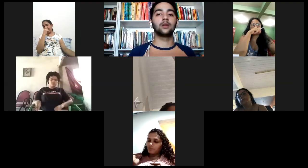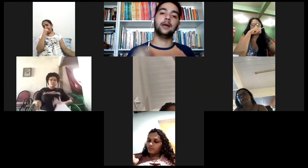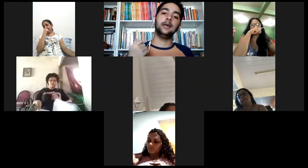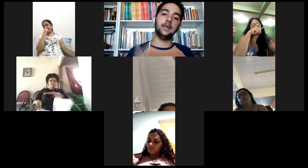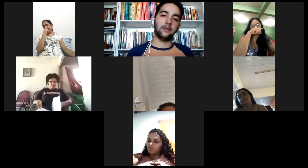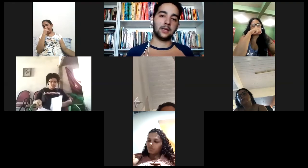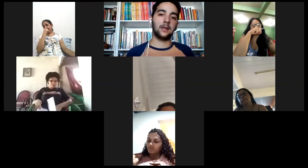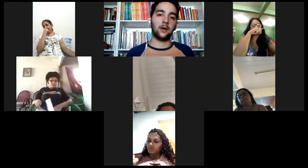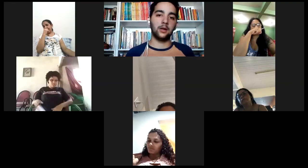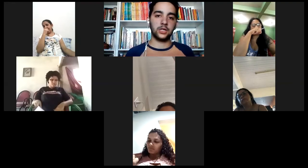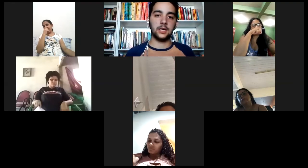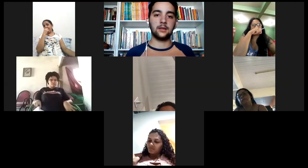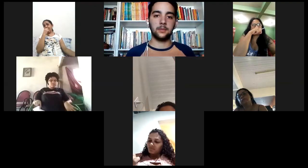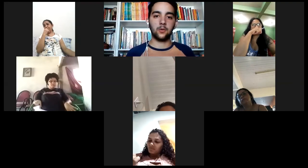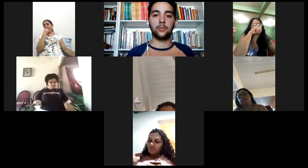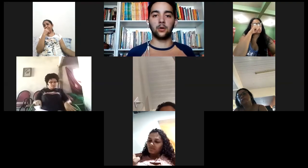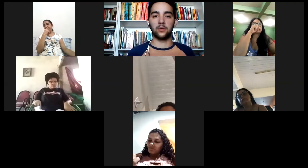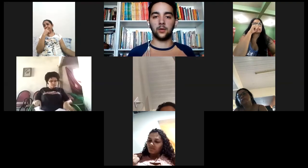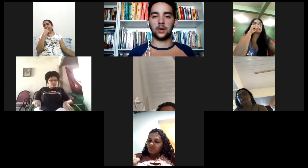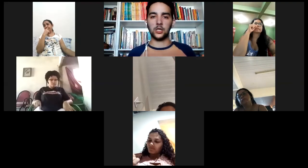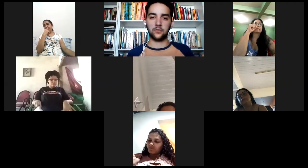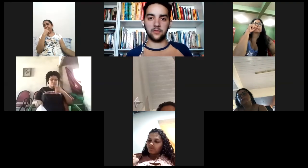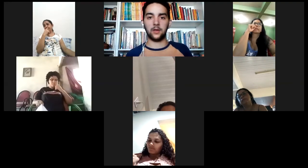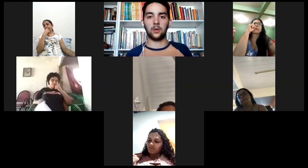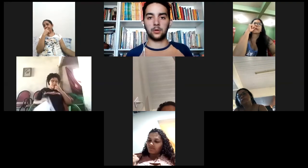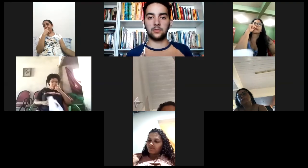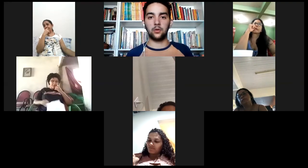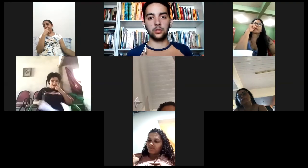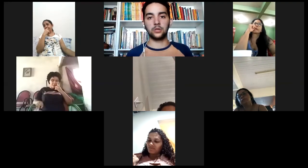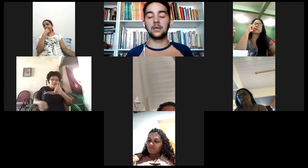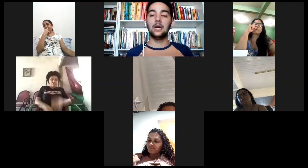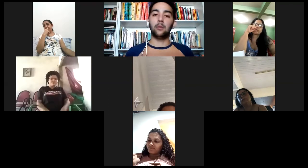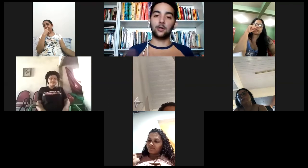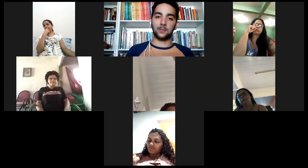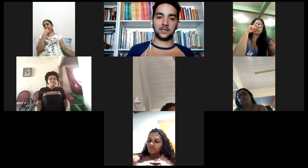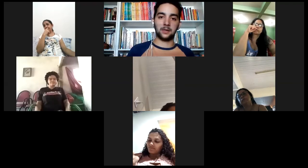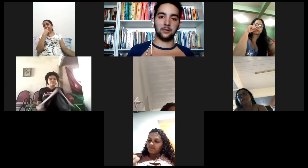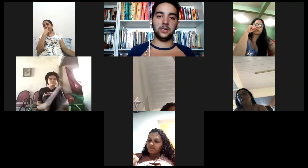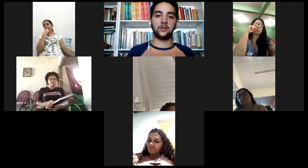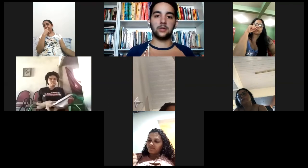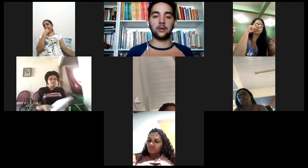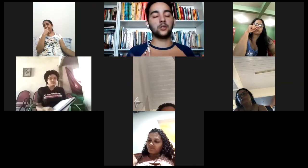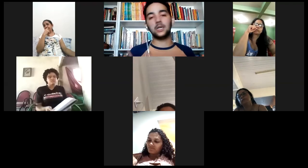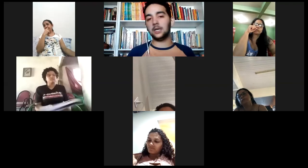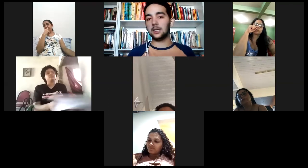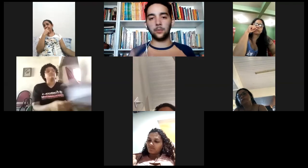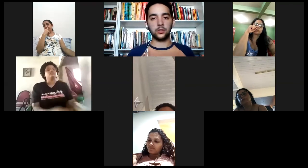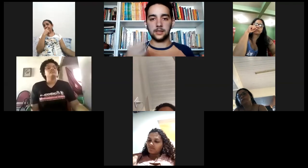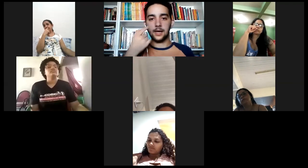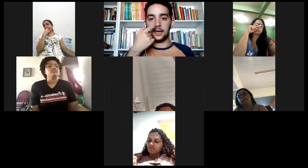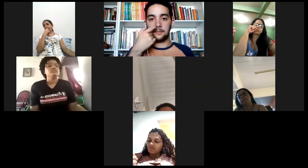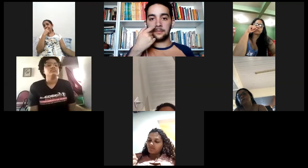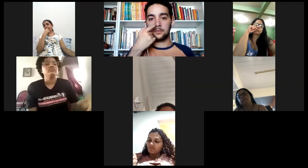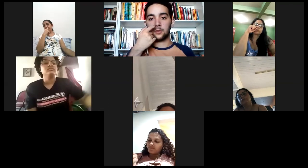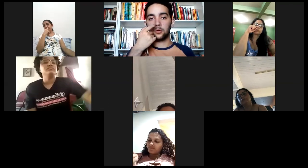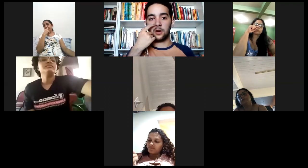diálogo também, e vai terminar a aula de quinta também com a prova. Então, quem já tiver feito a prova hoje, pode participar no início da aula de quinta e depois só